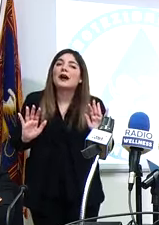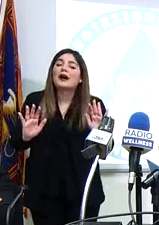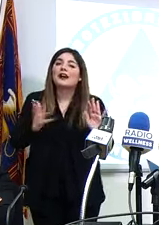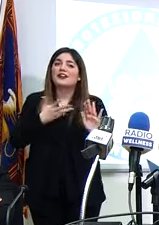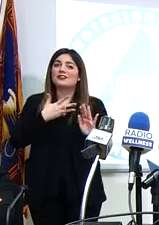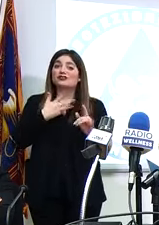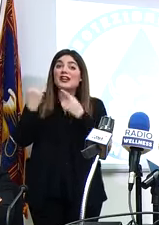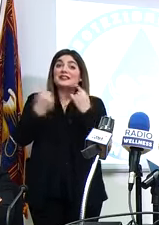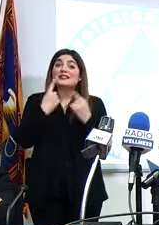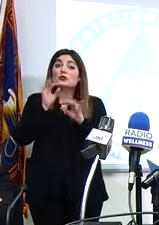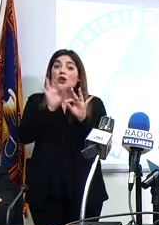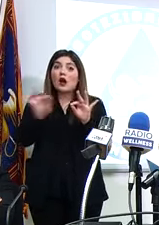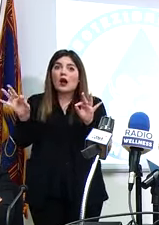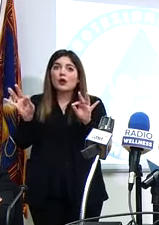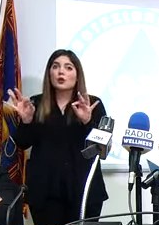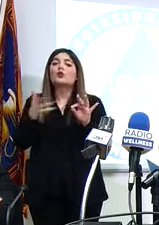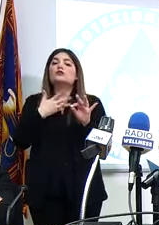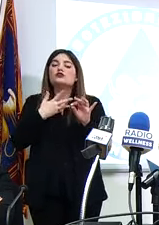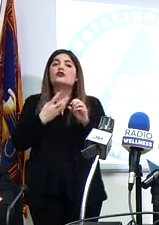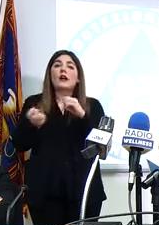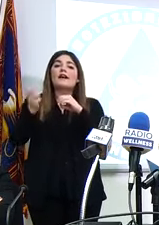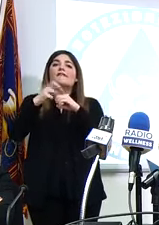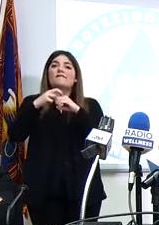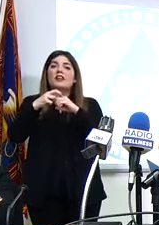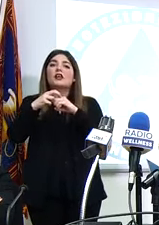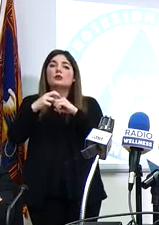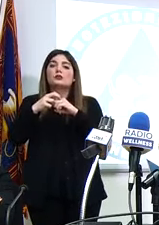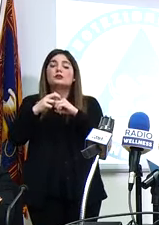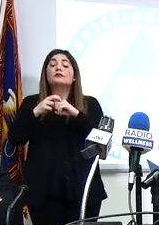in cui il virus persiste. Chi sono? Gli immunodepressi.